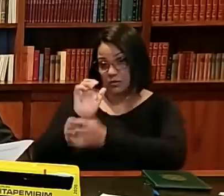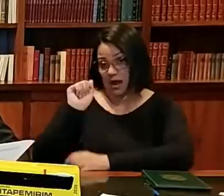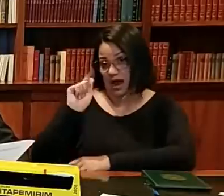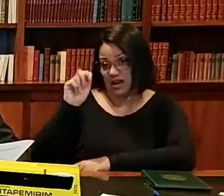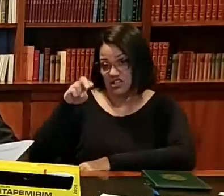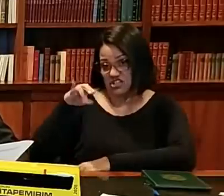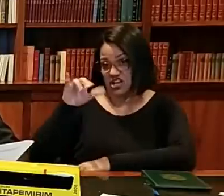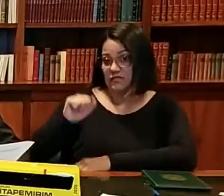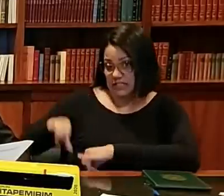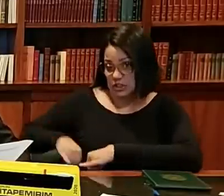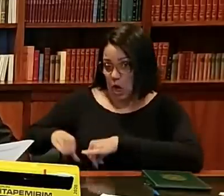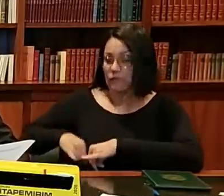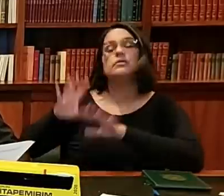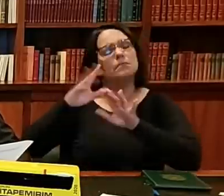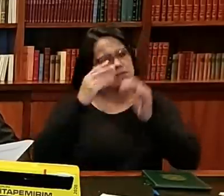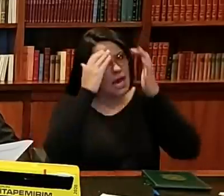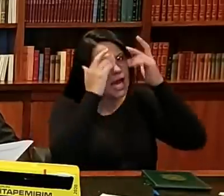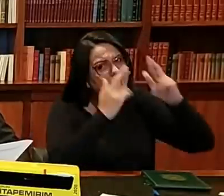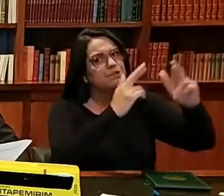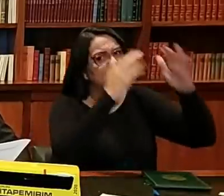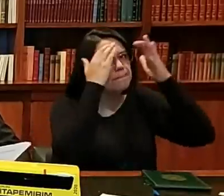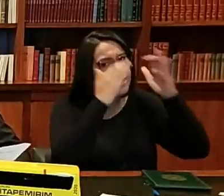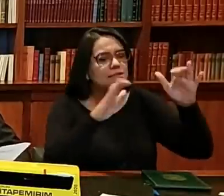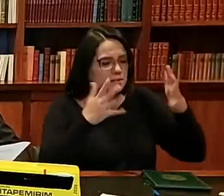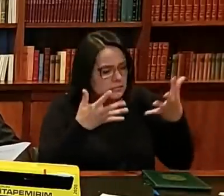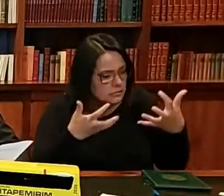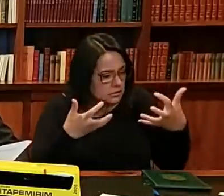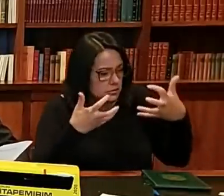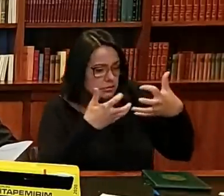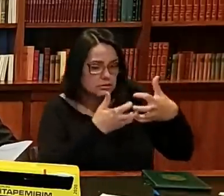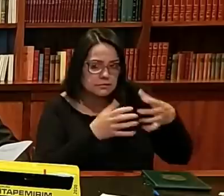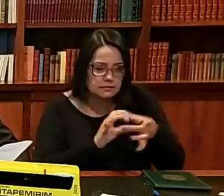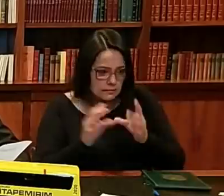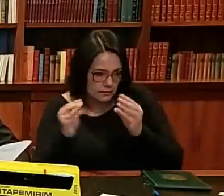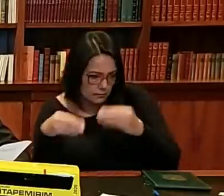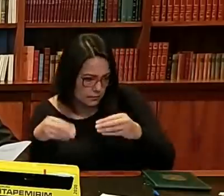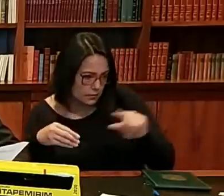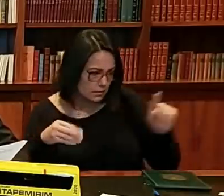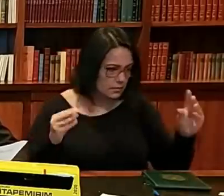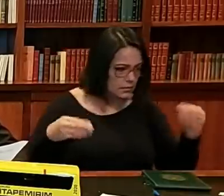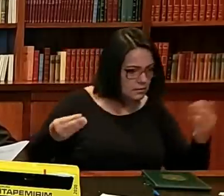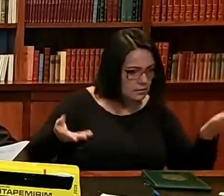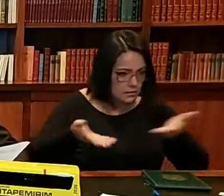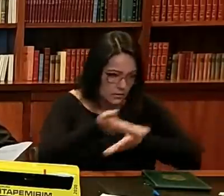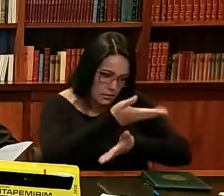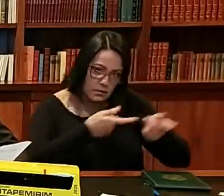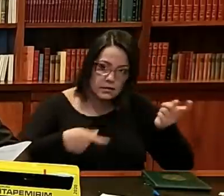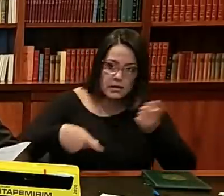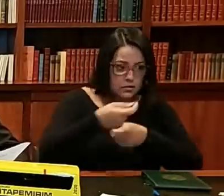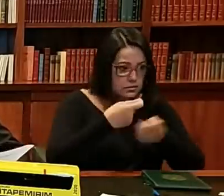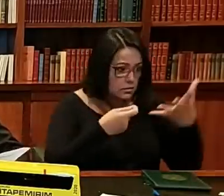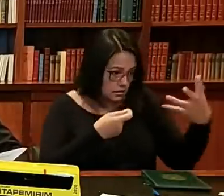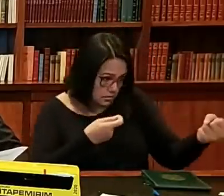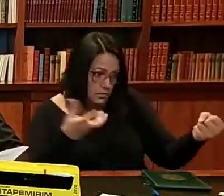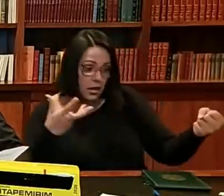respeitar a independência. A gente vai costurando ali. É, sede aqui, sede lá. Em parte tem razão, outras não.